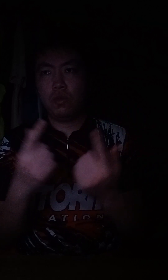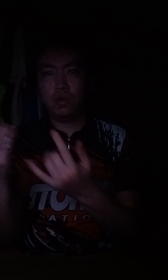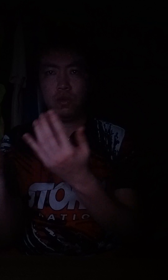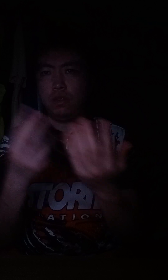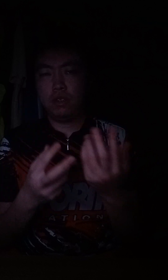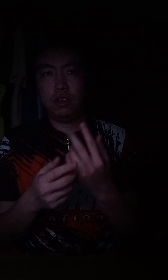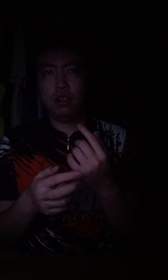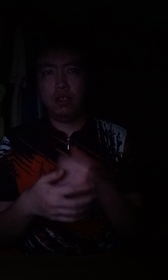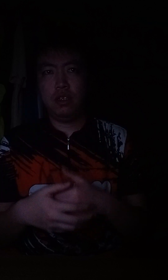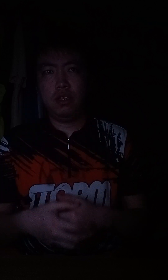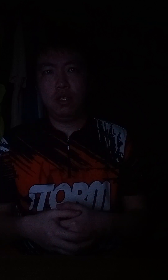예정입니다.